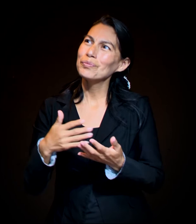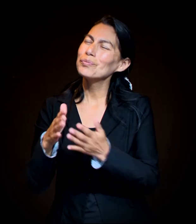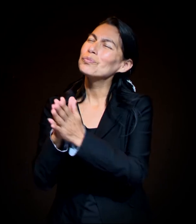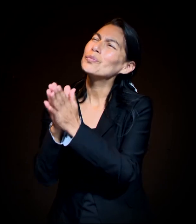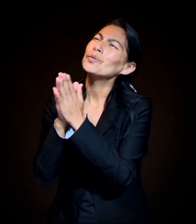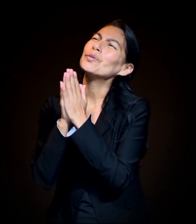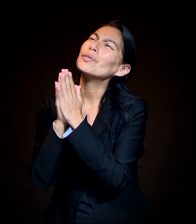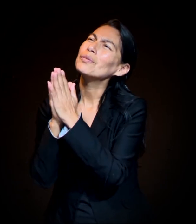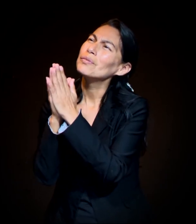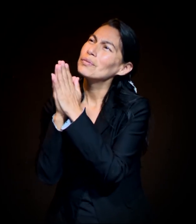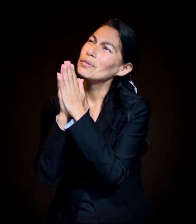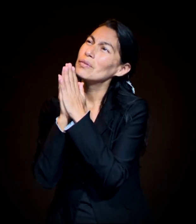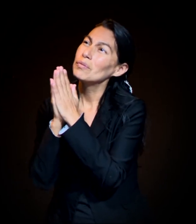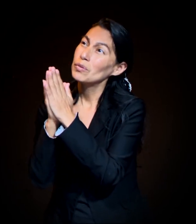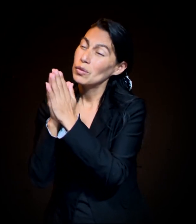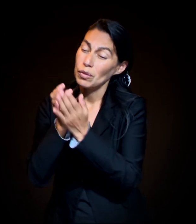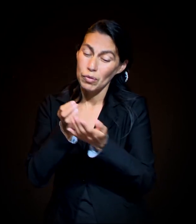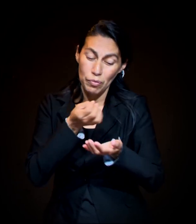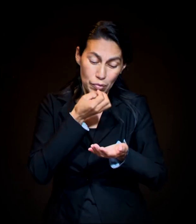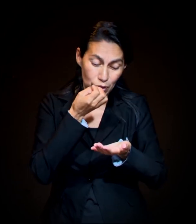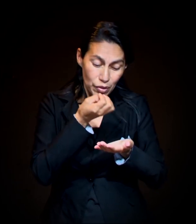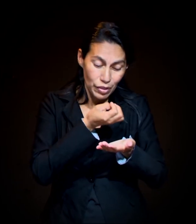escucha mía